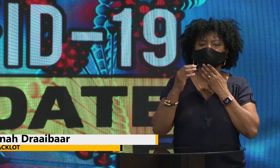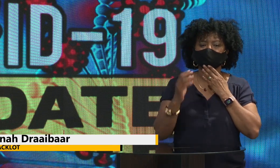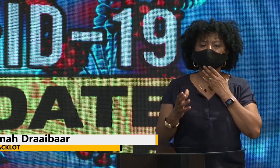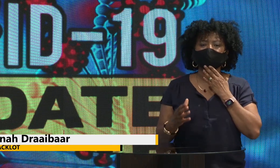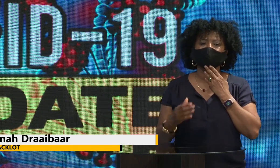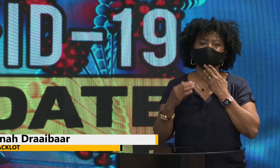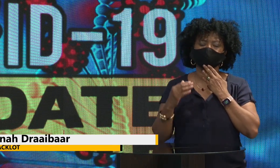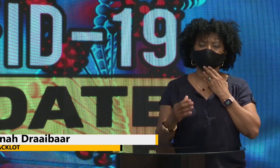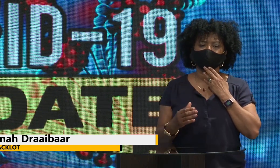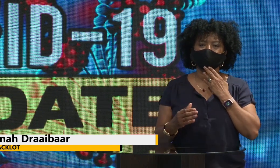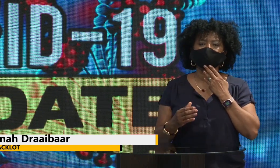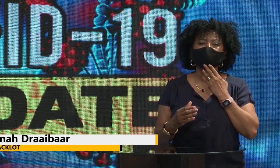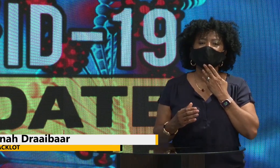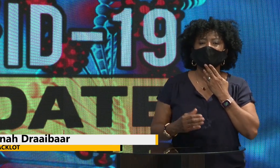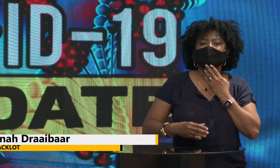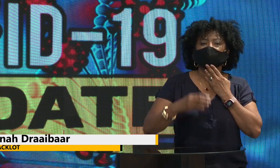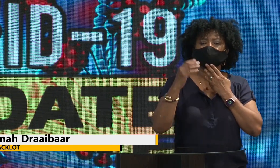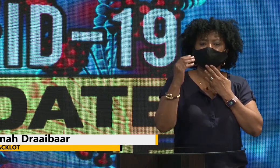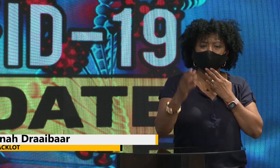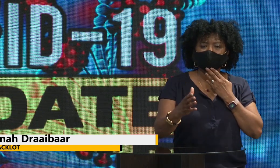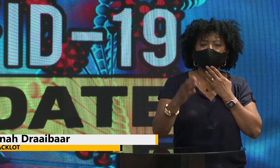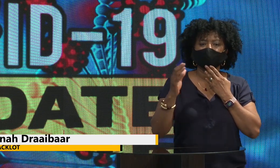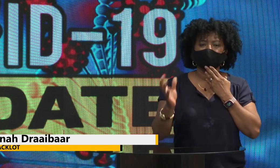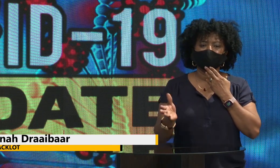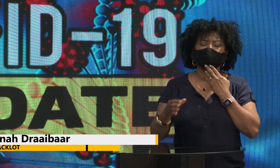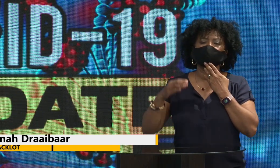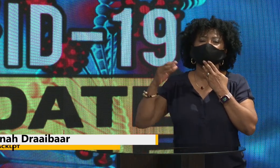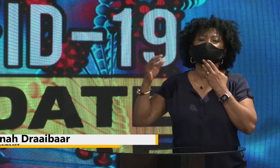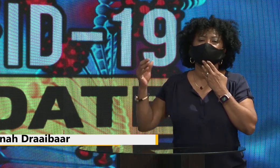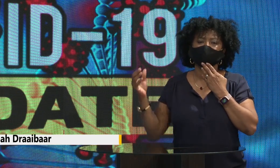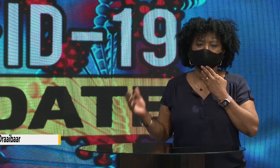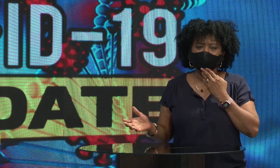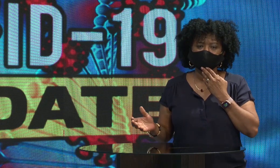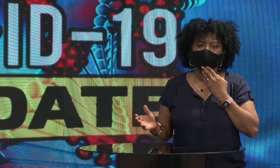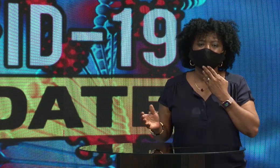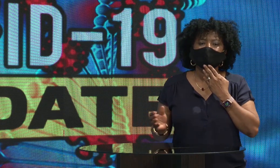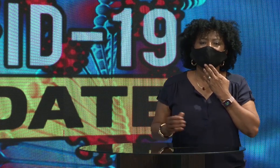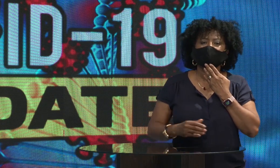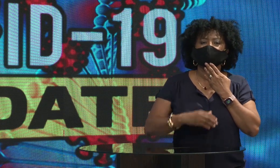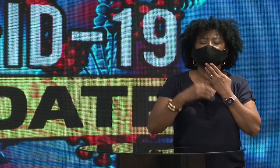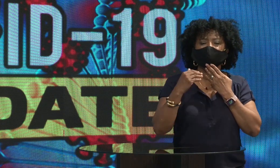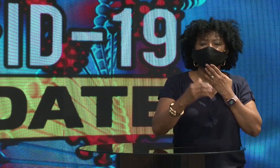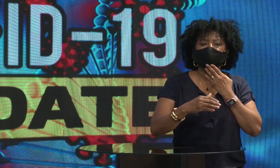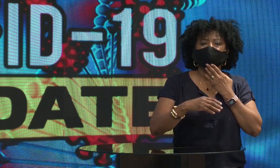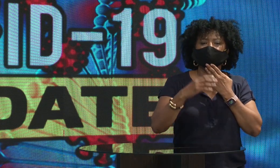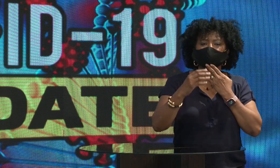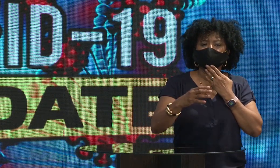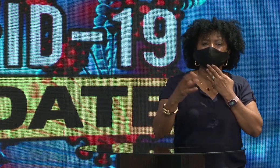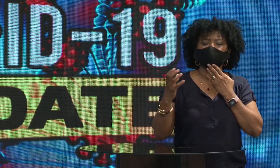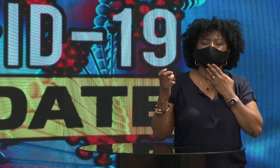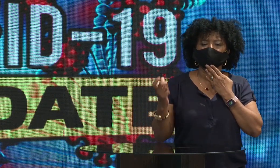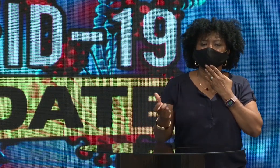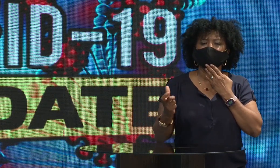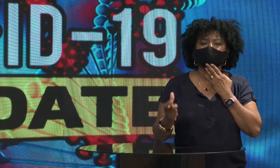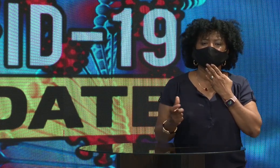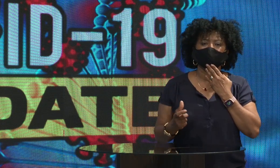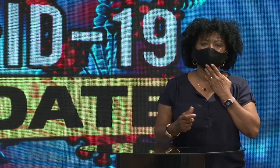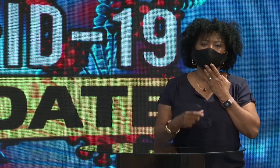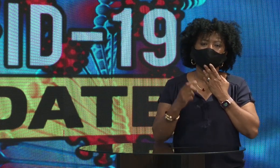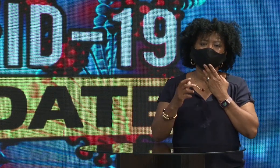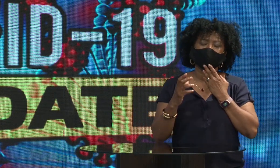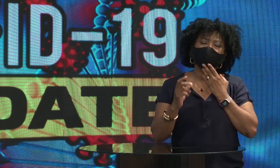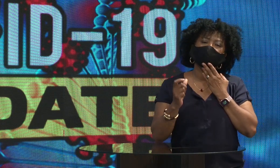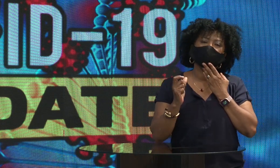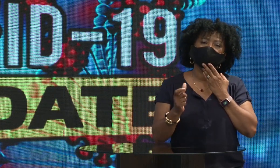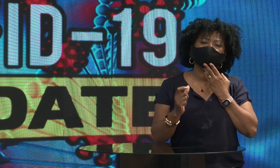onze zorgwerkers te beschermen. Om bedden te creëren voor het geval dat. En om andere equipment en materialen te